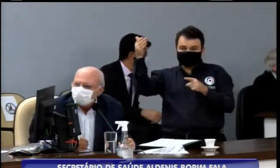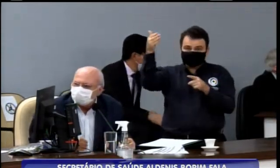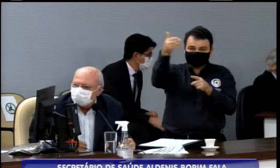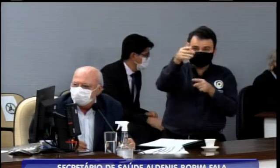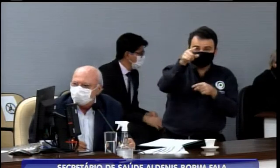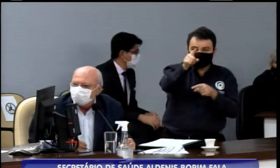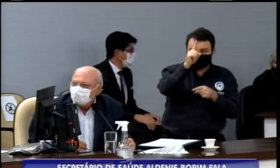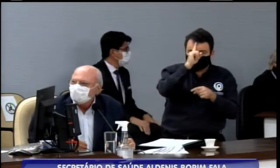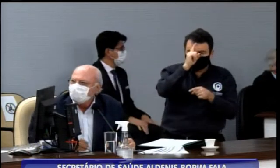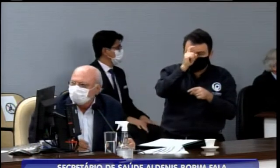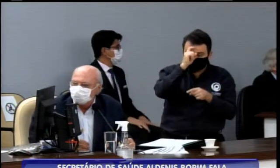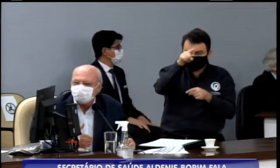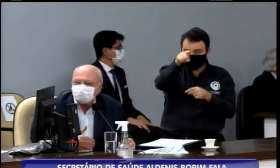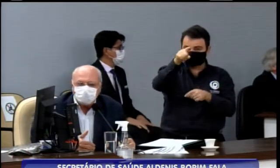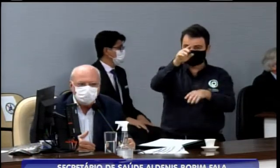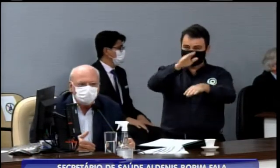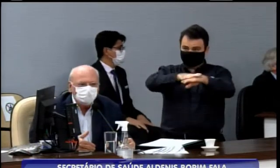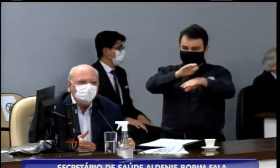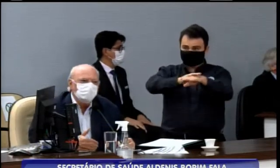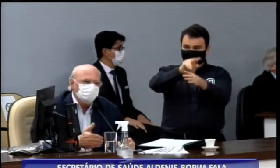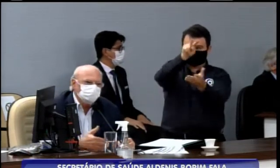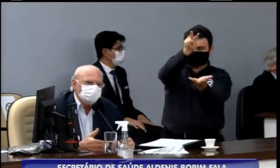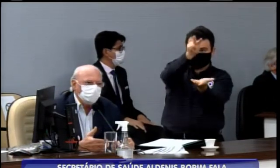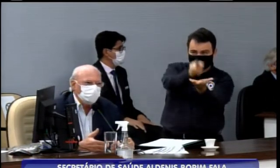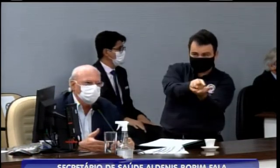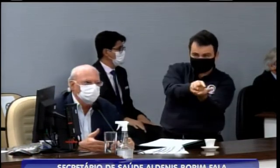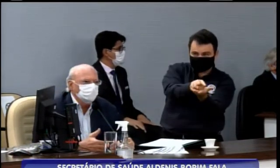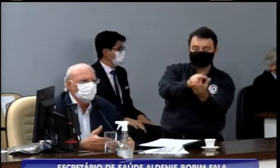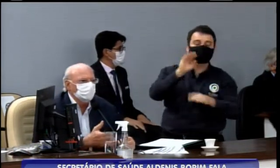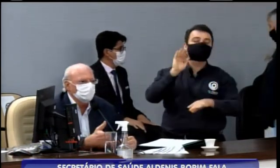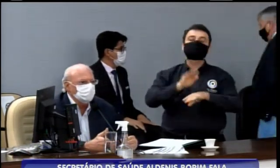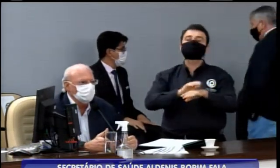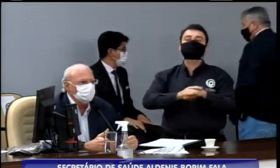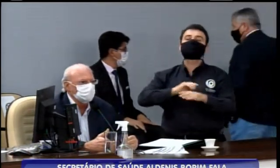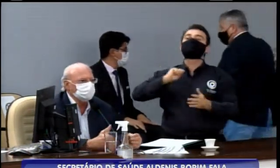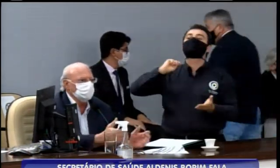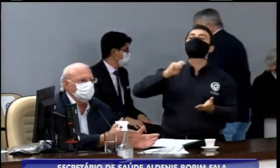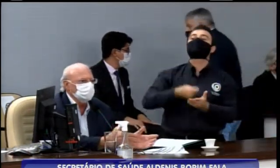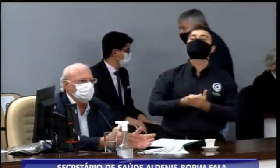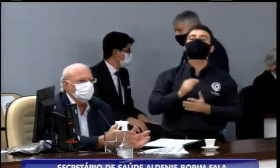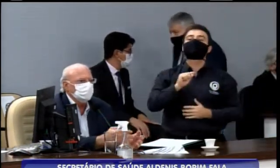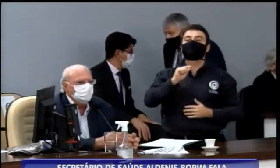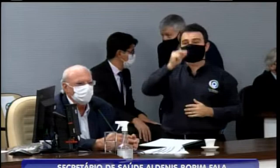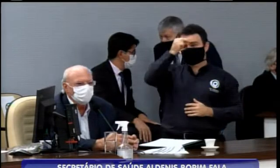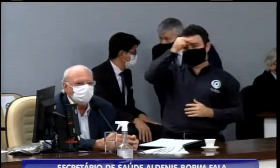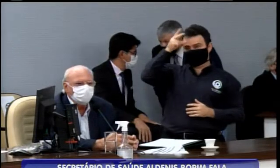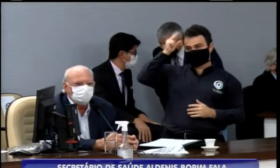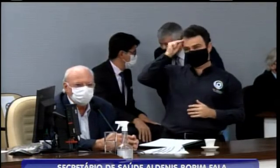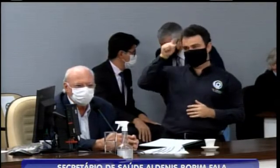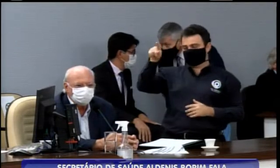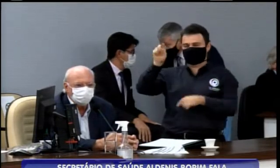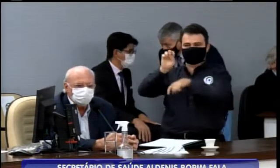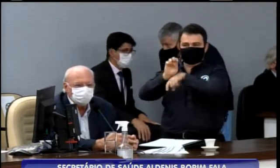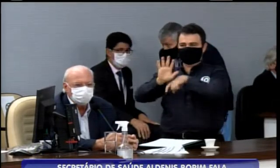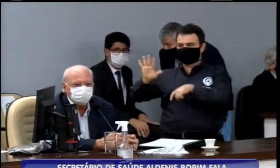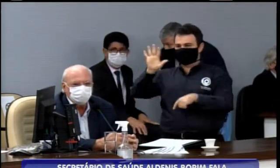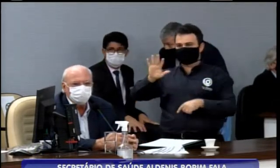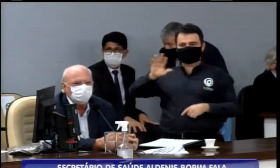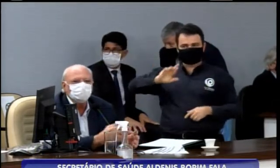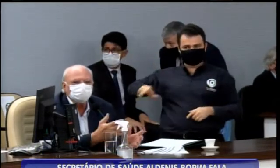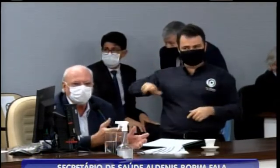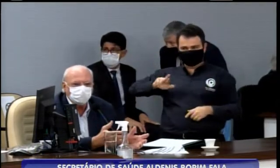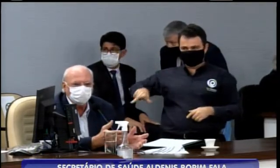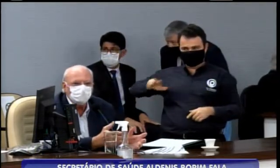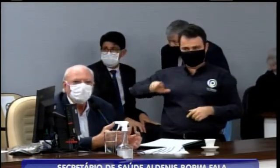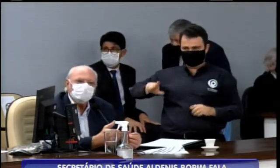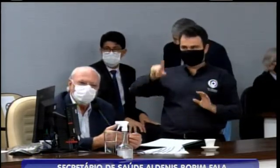do município e não do Estado. O Estado colocou que seria uma regulação do município,